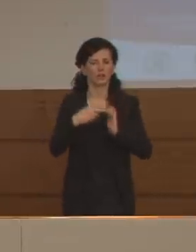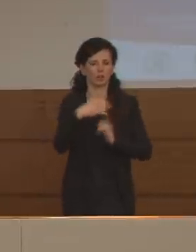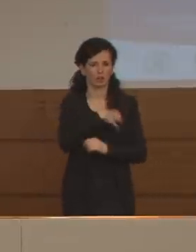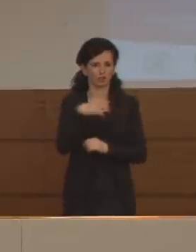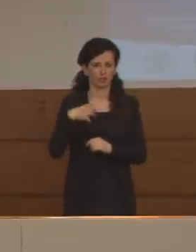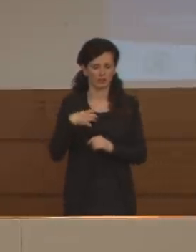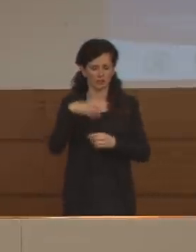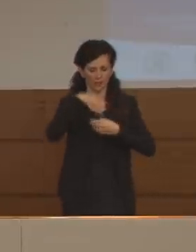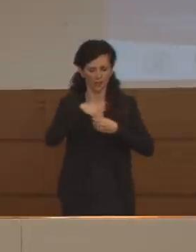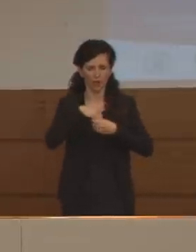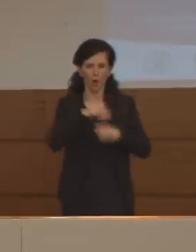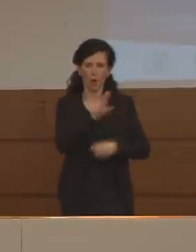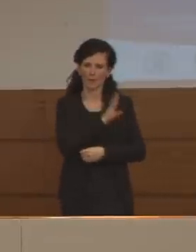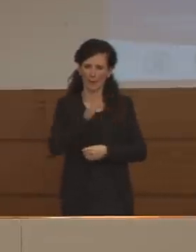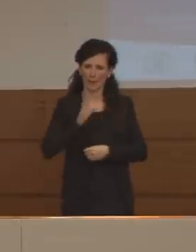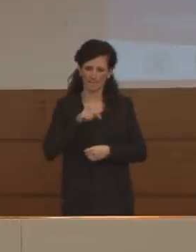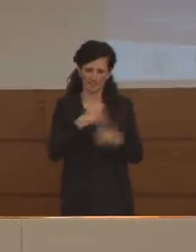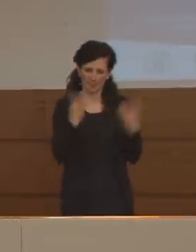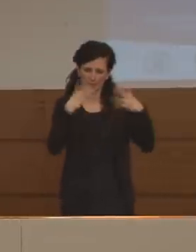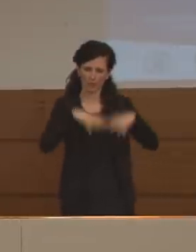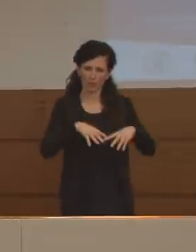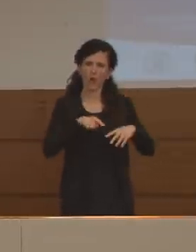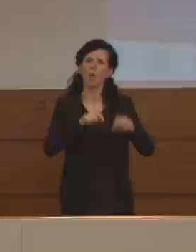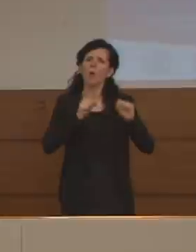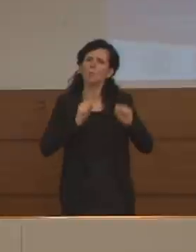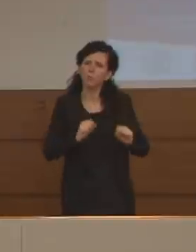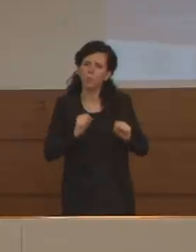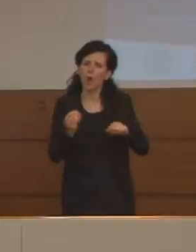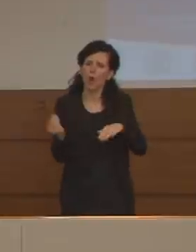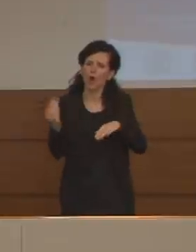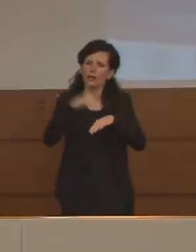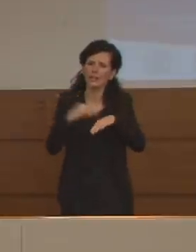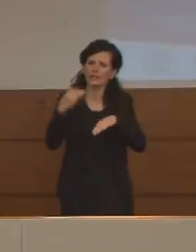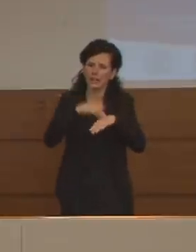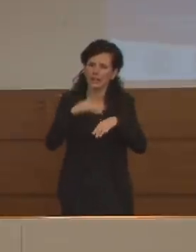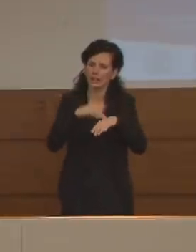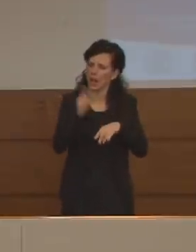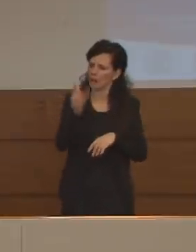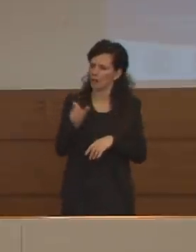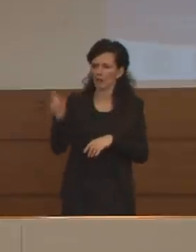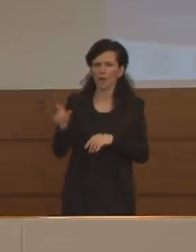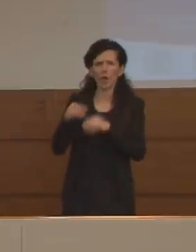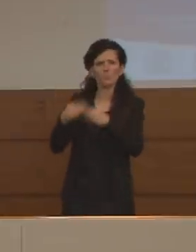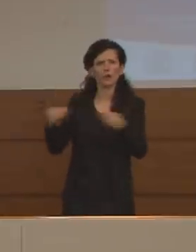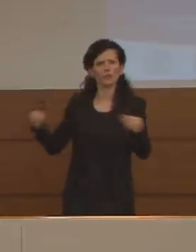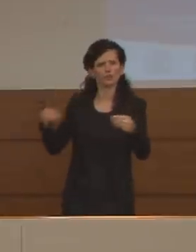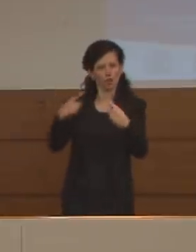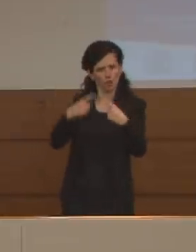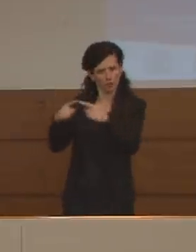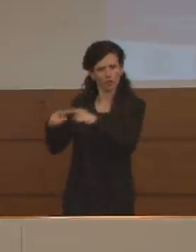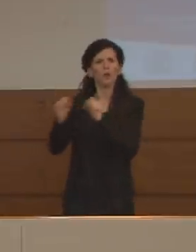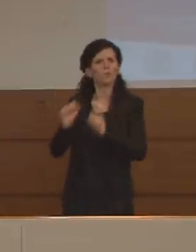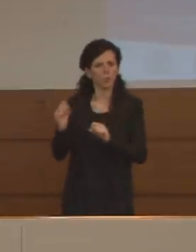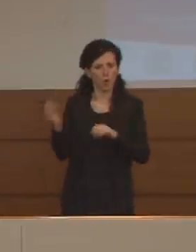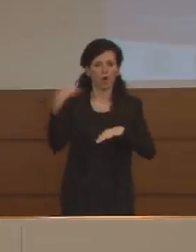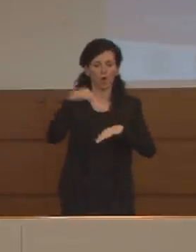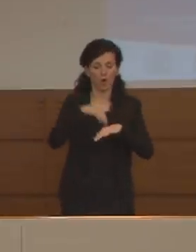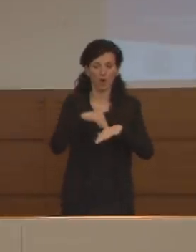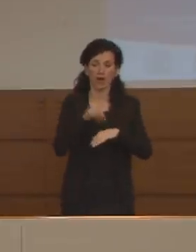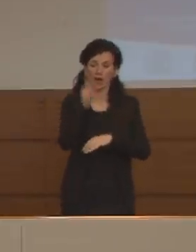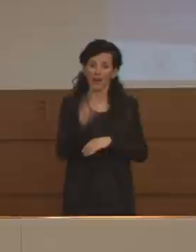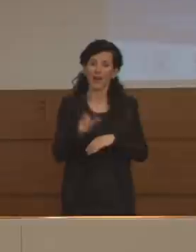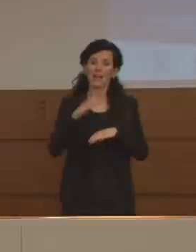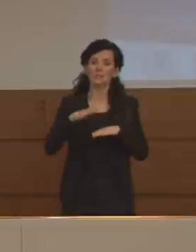stato costituito può essere integrato alla bisogna anche da altre professionalità sicuramente l'elemento psicologico un